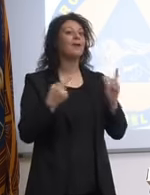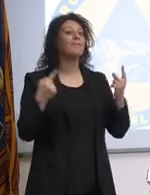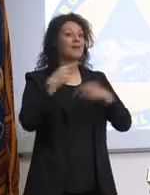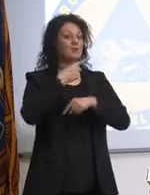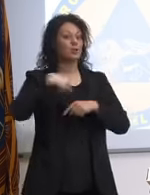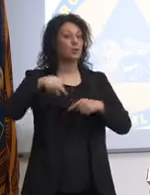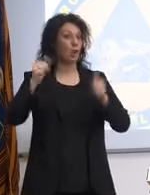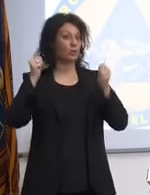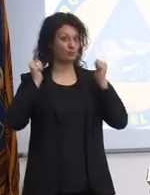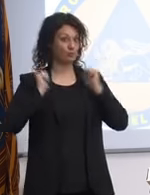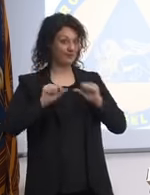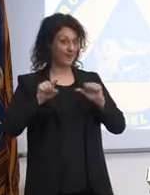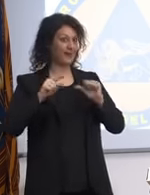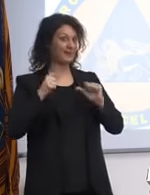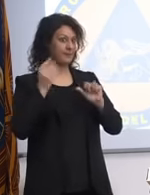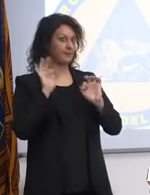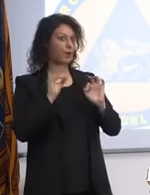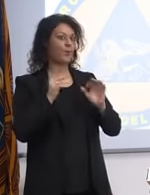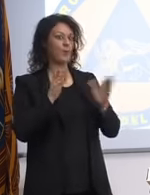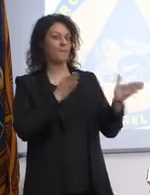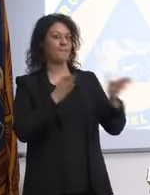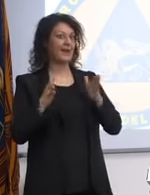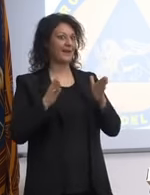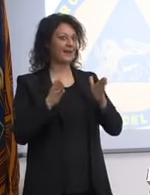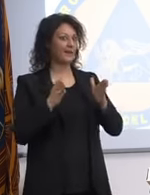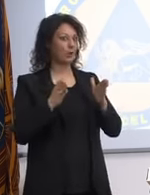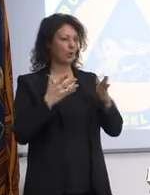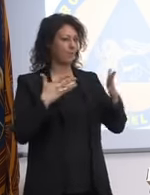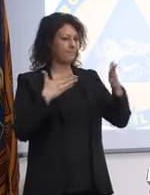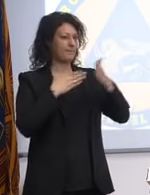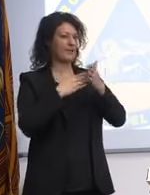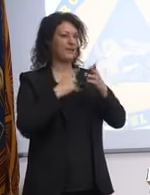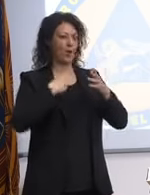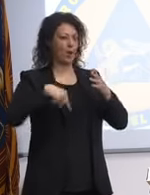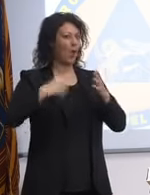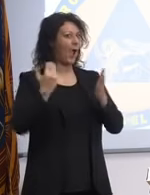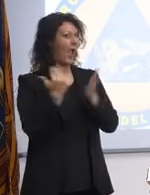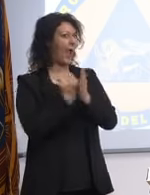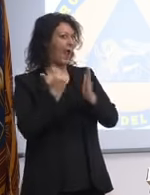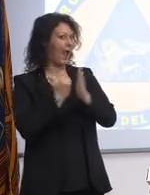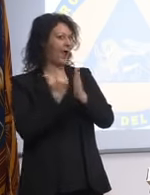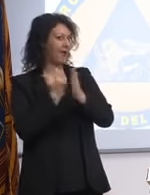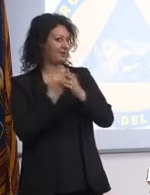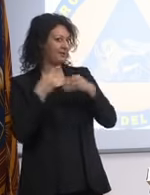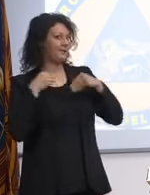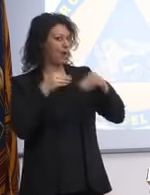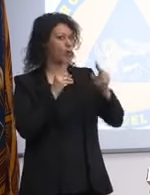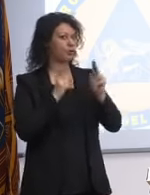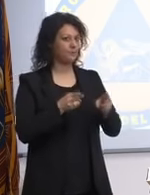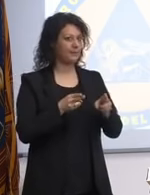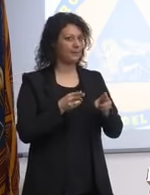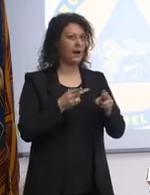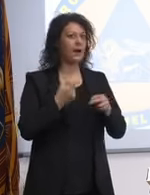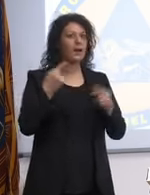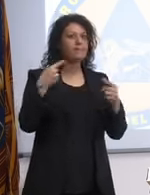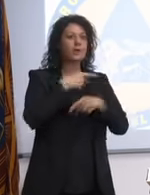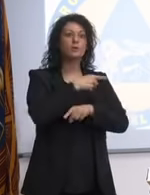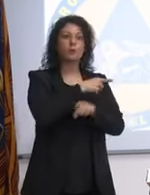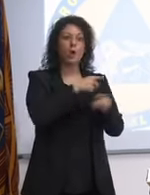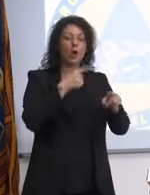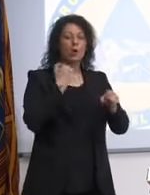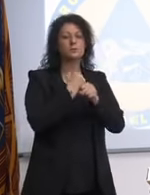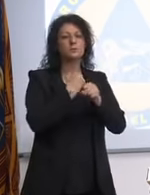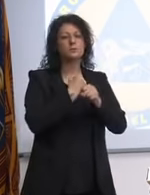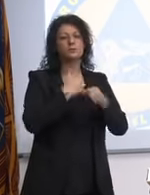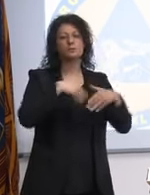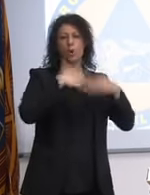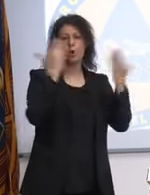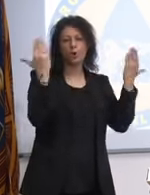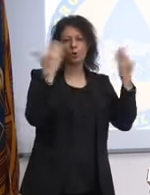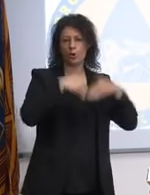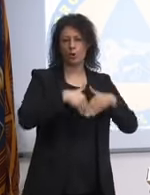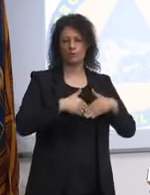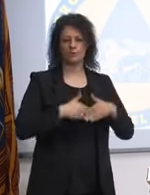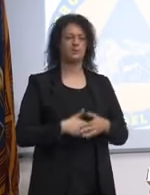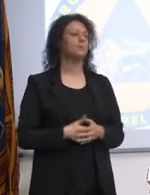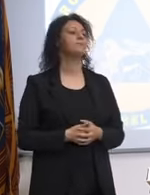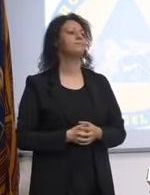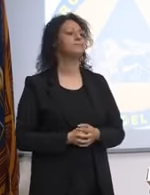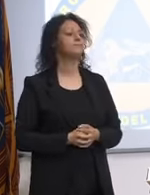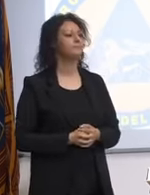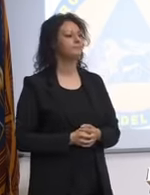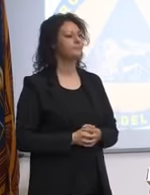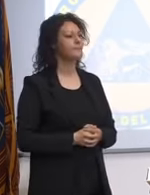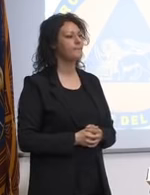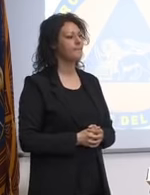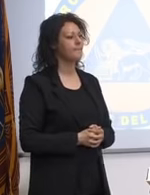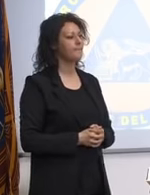lavorare, o tutte le sere, di notte, insomma. Dopo comunque è spiegato bene, c'è una base per tutti più un premio per